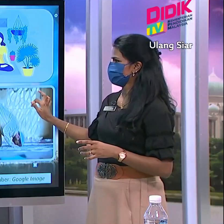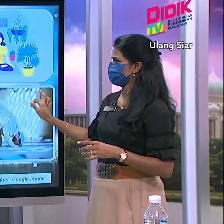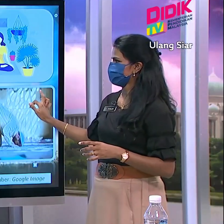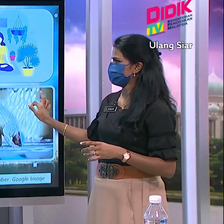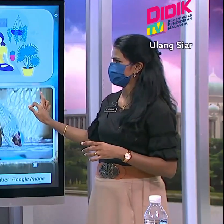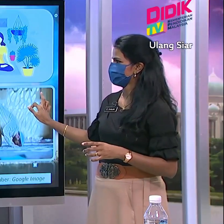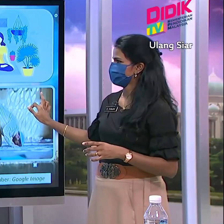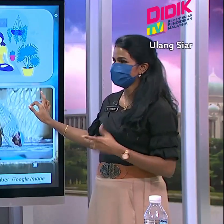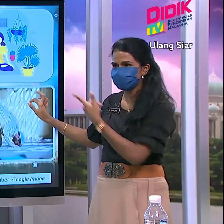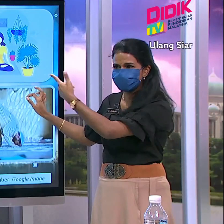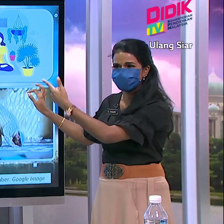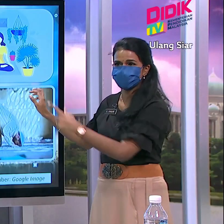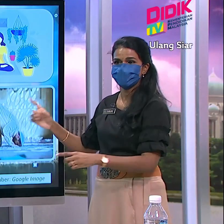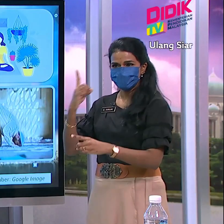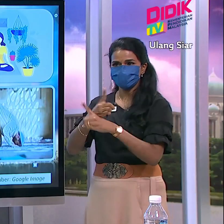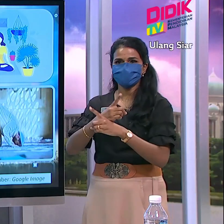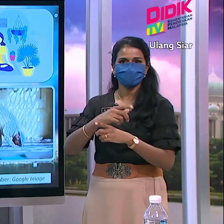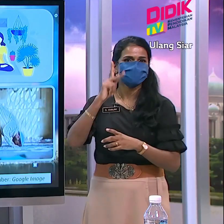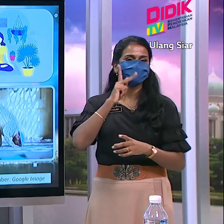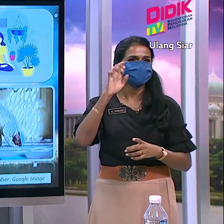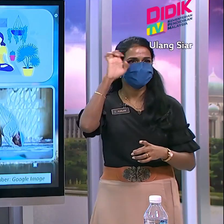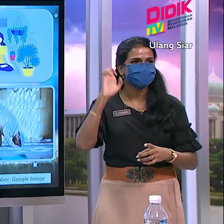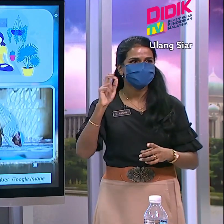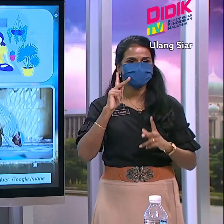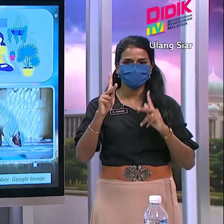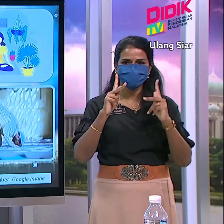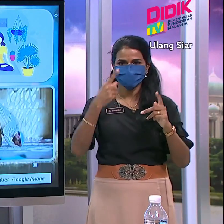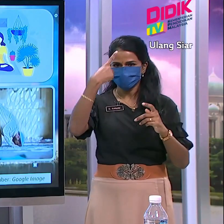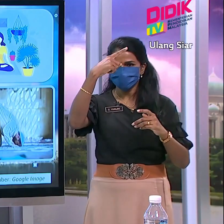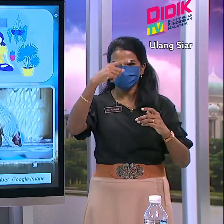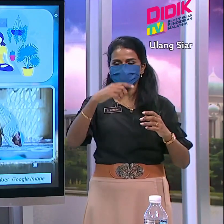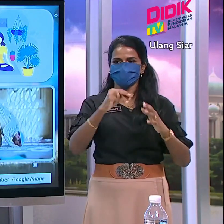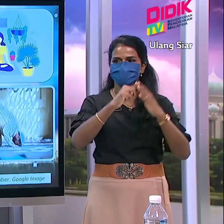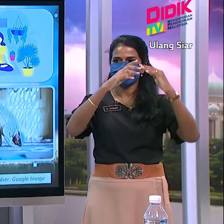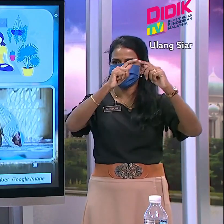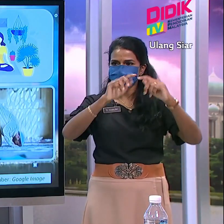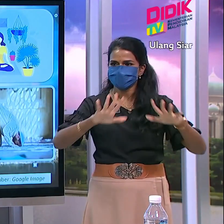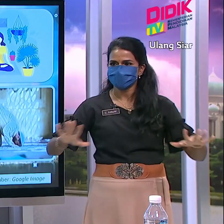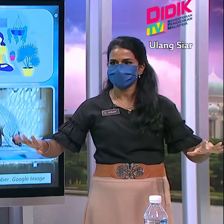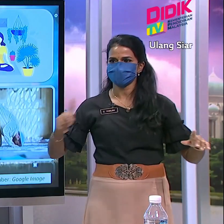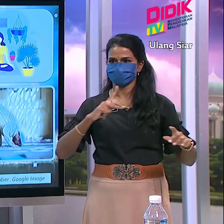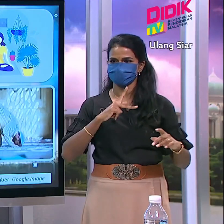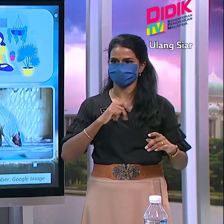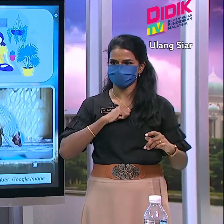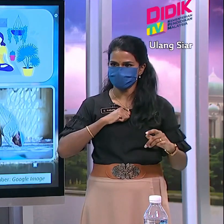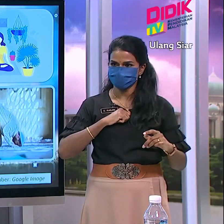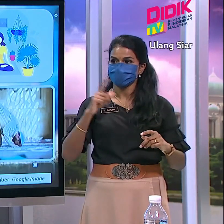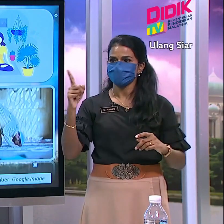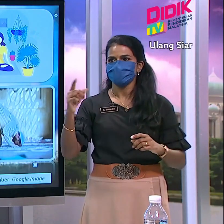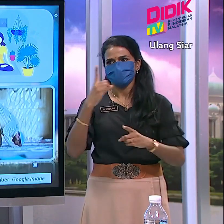jawapan. Oh, ya ke? Menenangkan fikiran. Betul. Kakak Ellie kata untuk menenangkan diri.